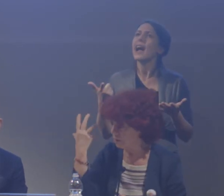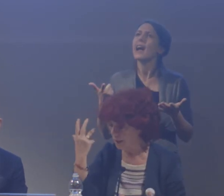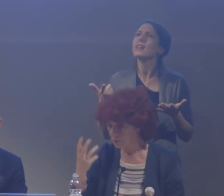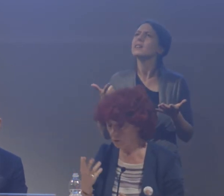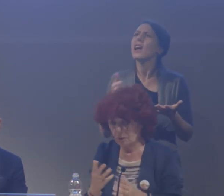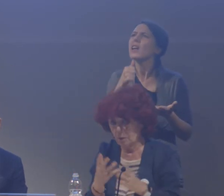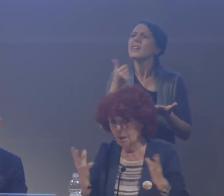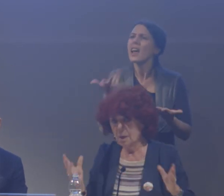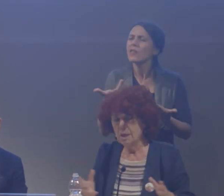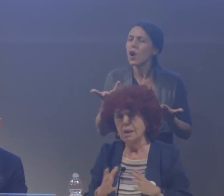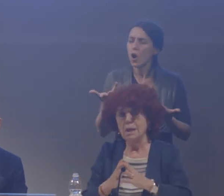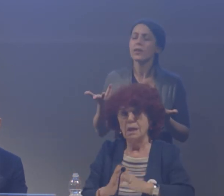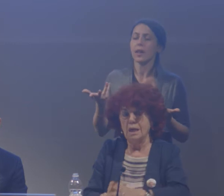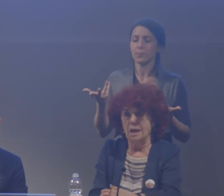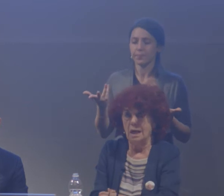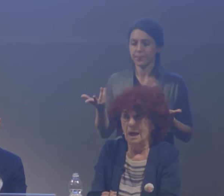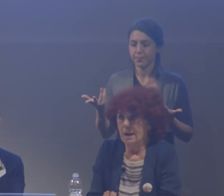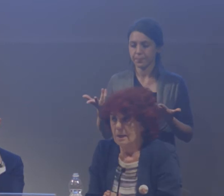cosa, tra l'altro. Ecco,